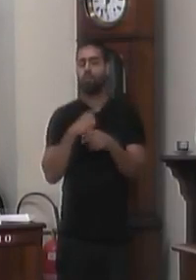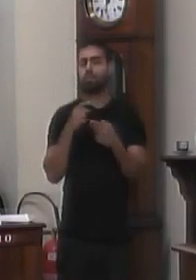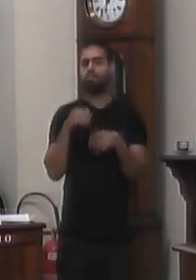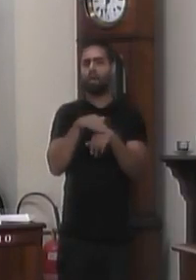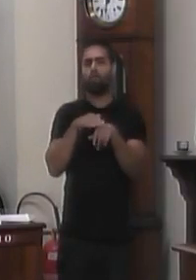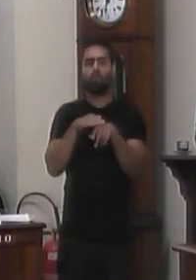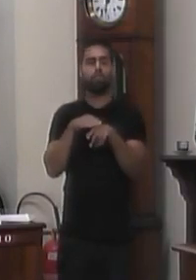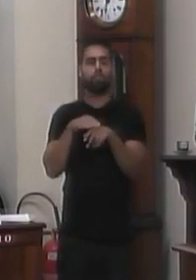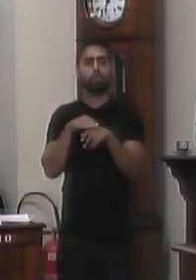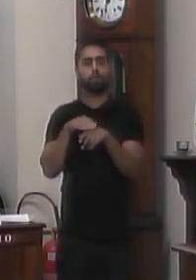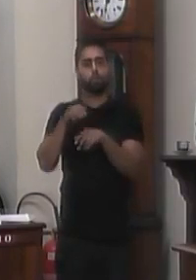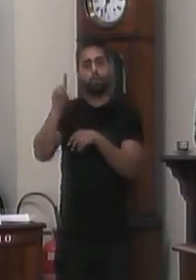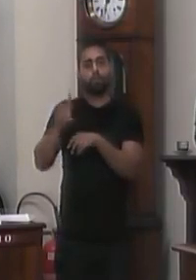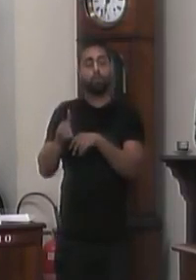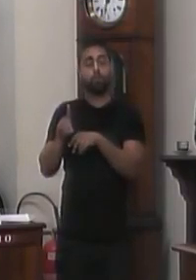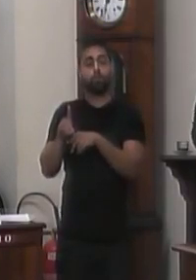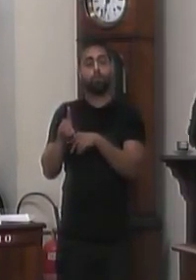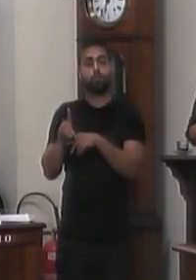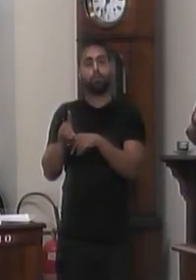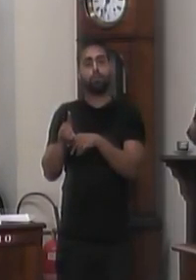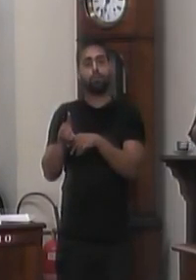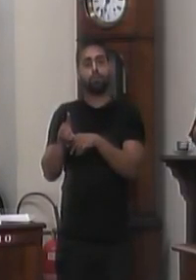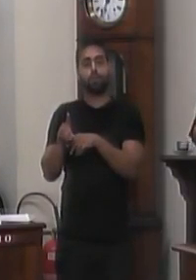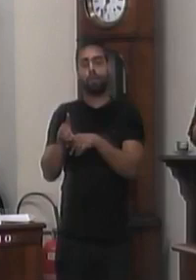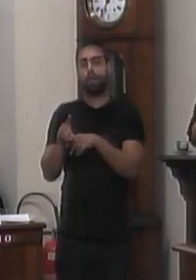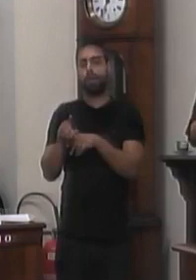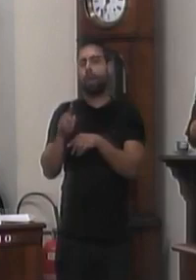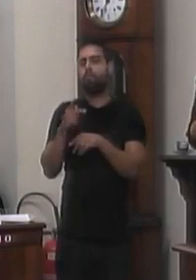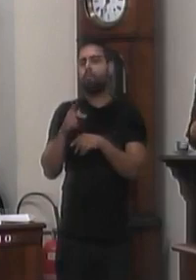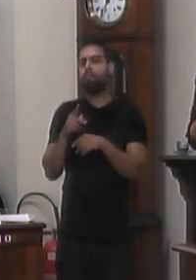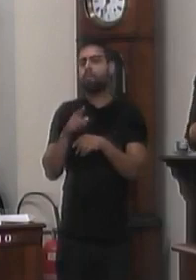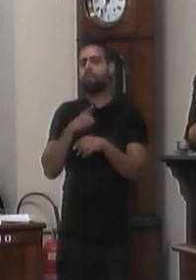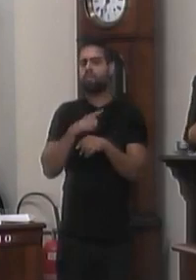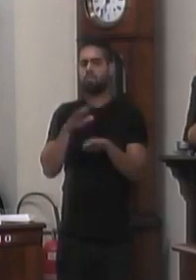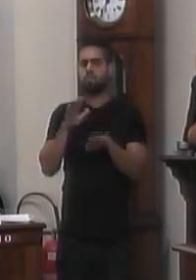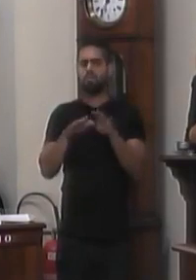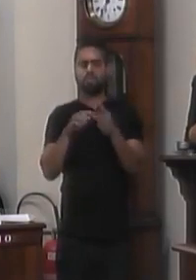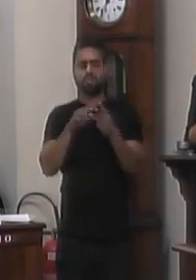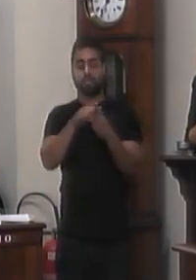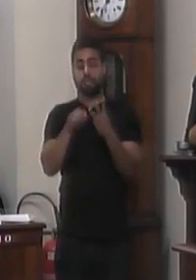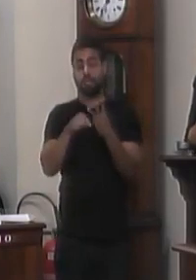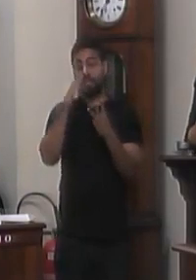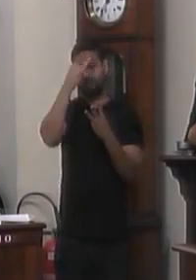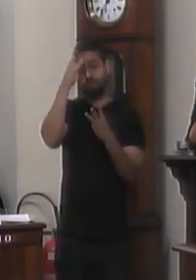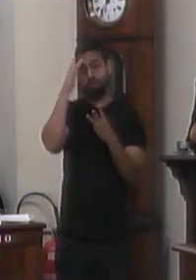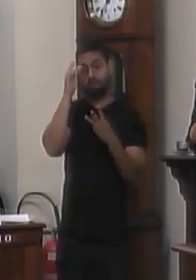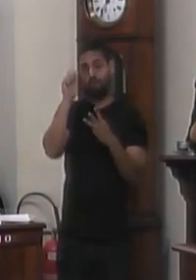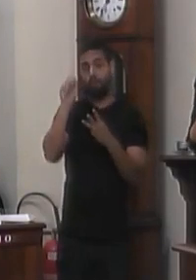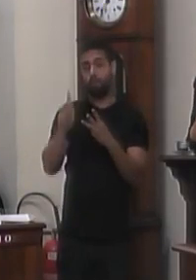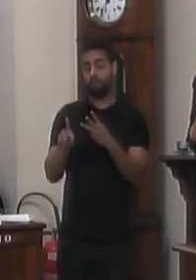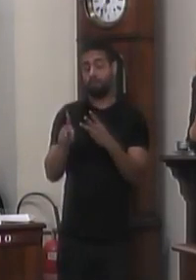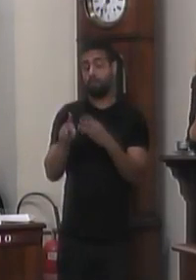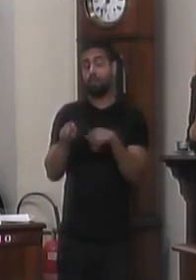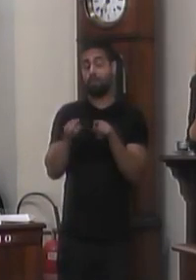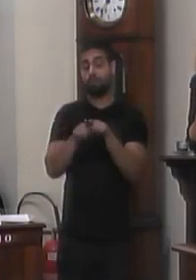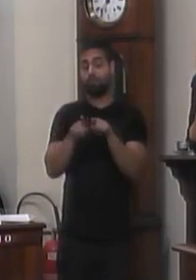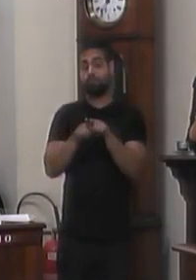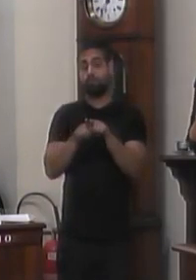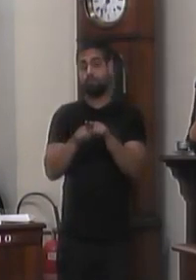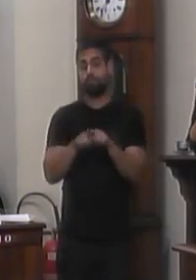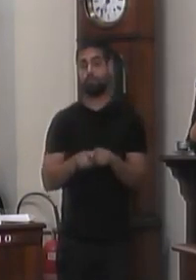até com a diretora lá da tributação, ela falou que ela tem, acho que 3 pessoas lá